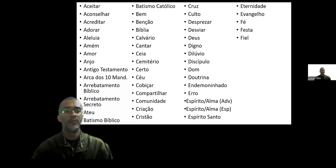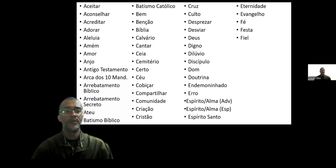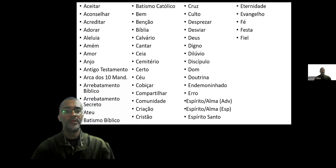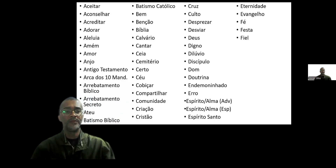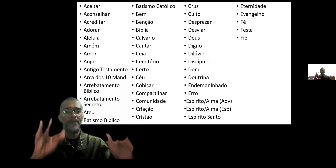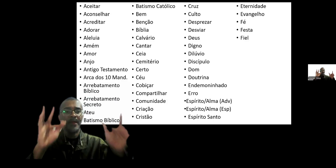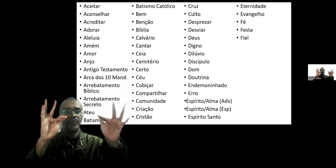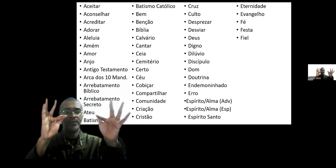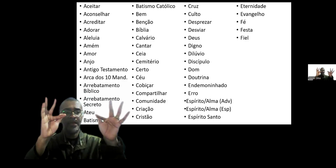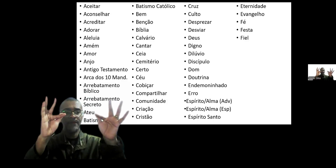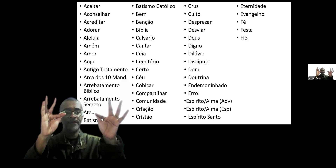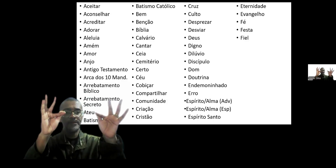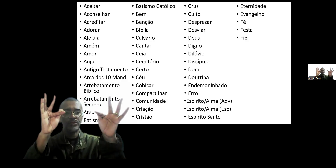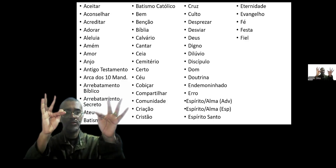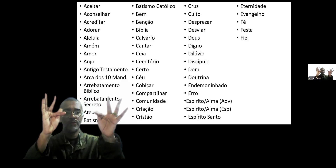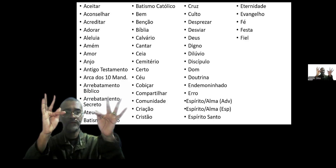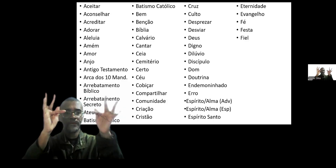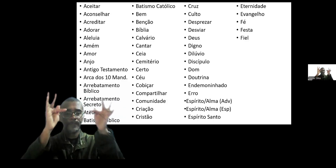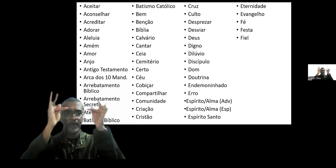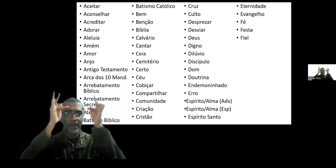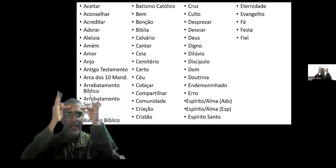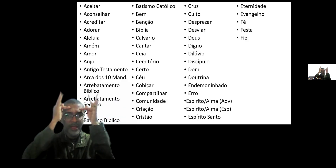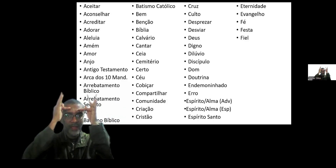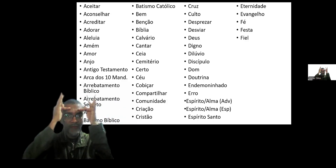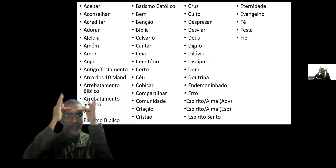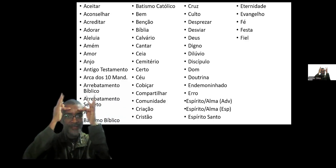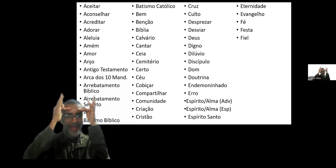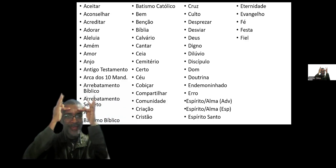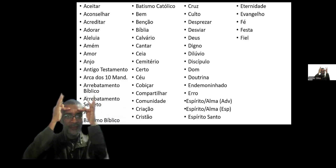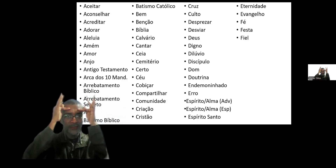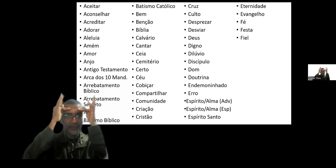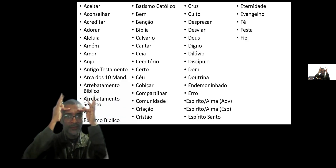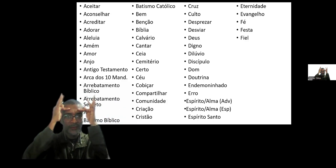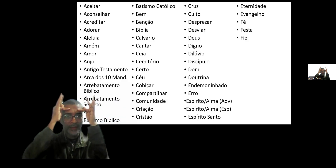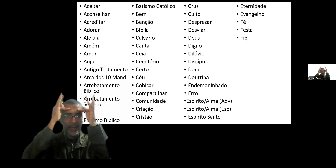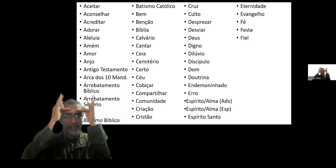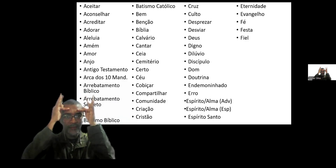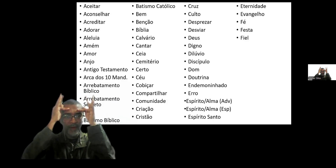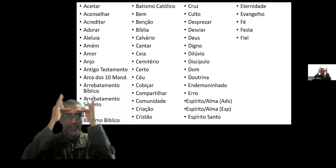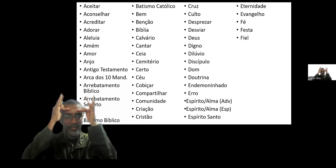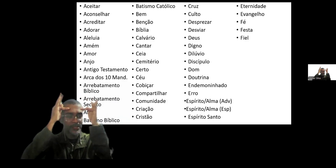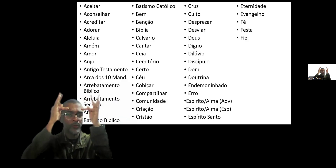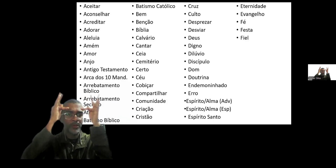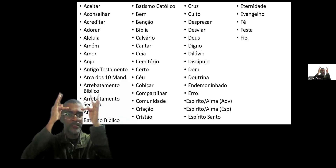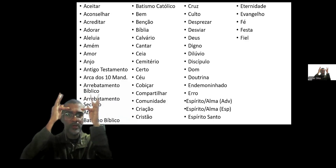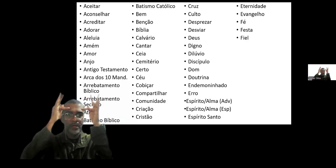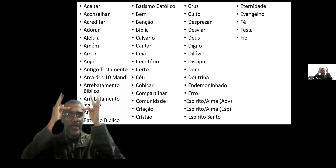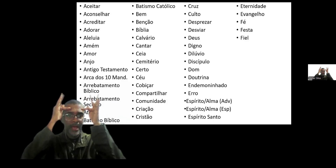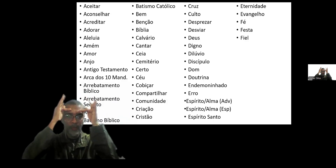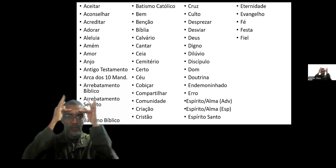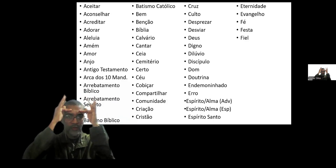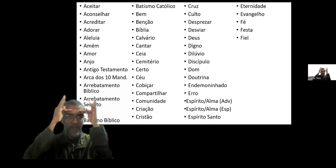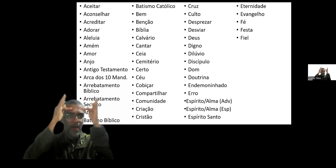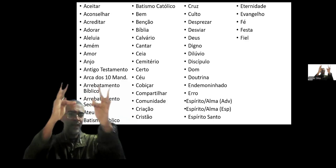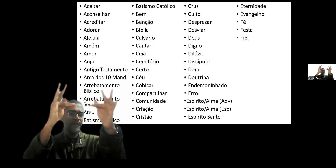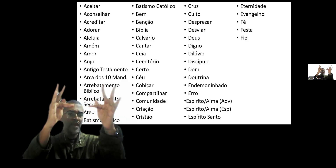Fiel. Vai pegar dois Fs de novo e vai sair da testa e vai à direção. Então, por exemplo, ela é